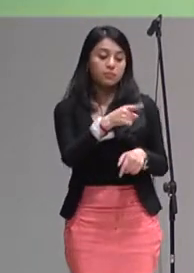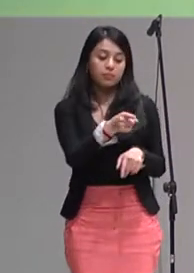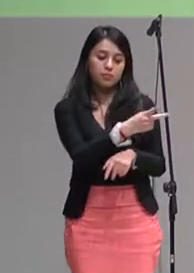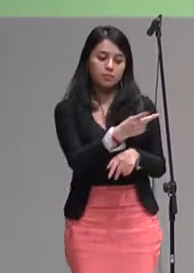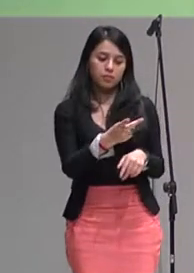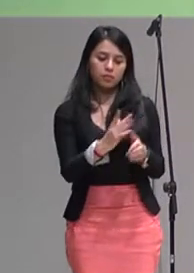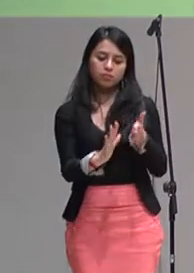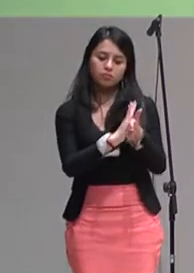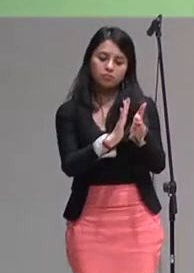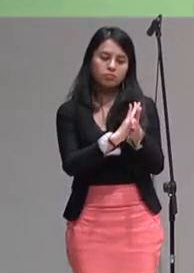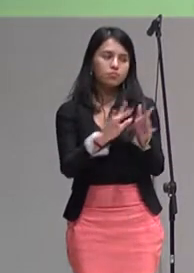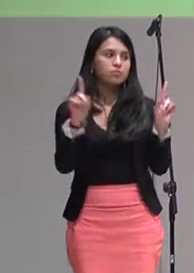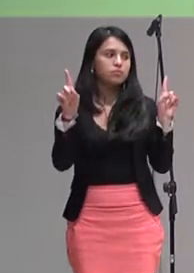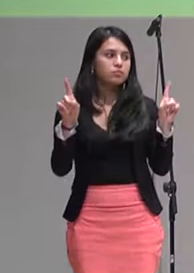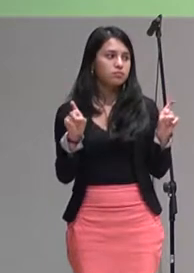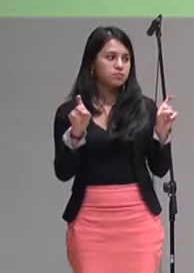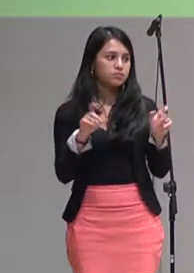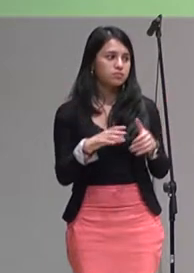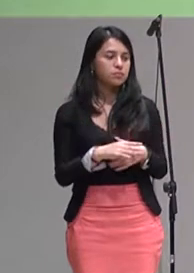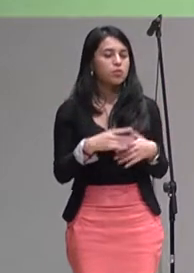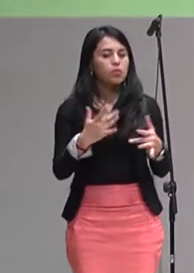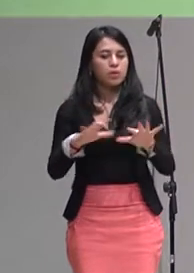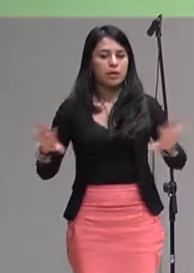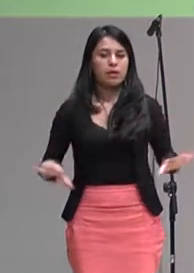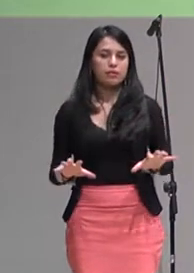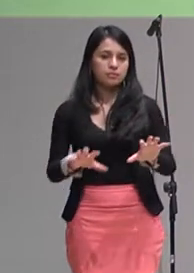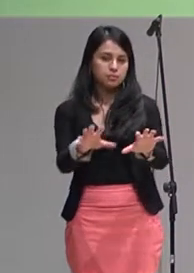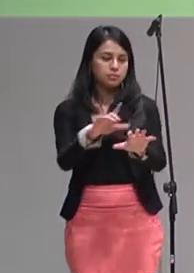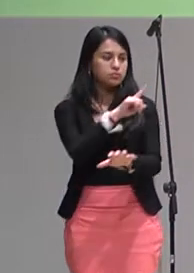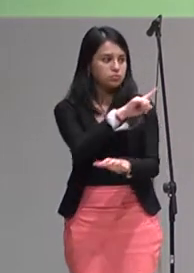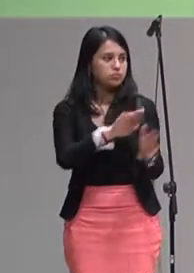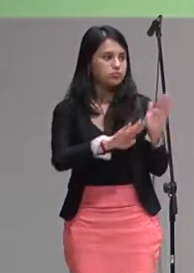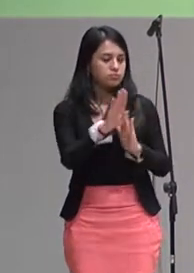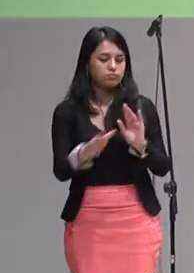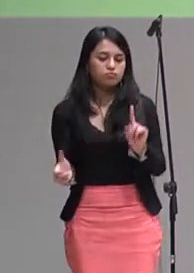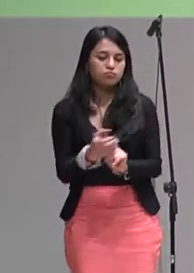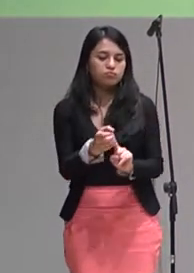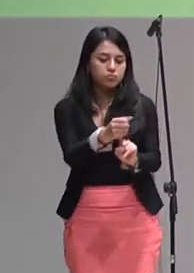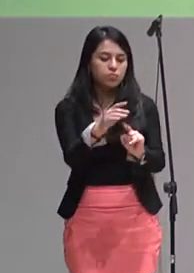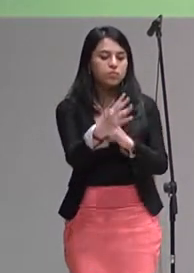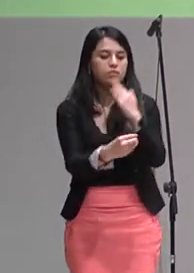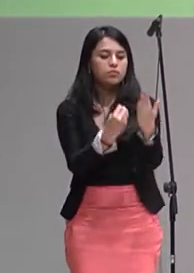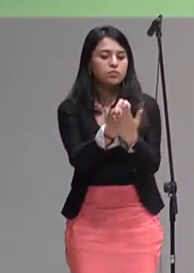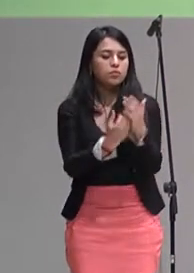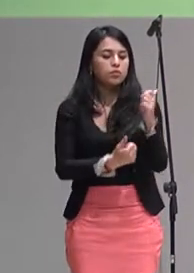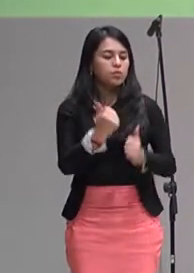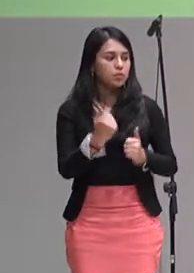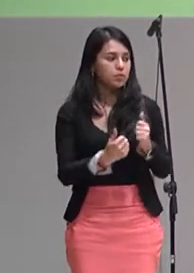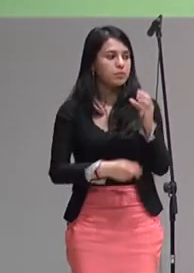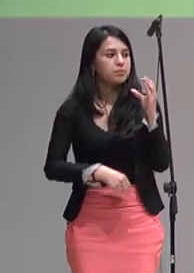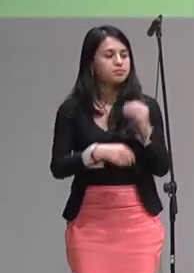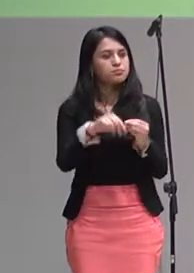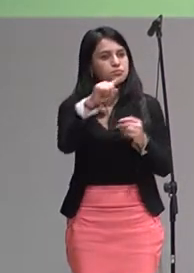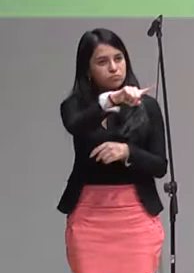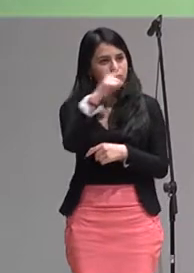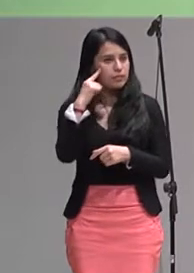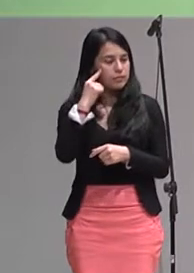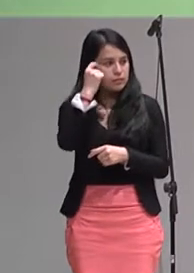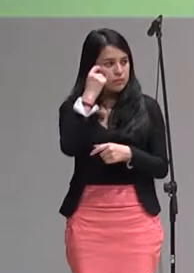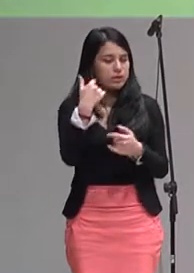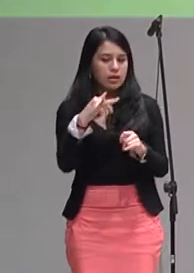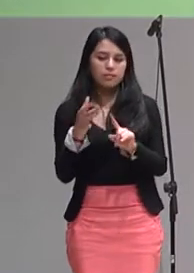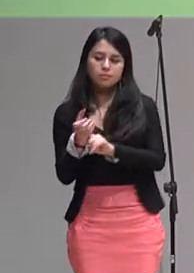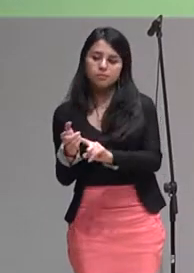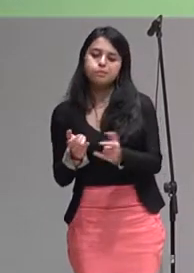contándonos un poco sobre las actividades desarrolladas, sobre los resultados y también sobre los retos que encontraron